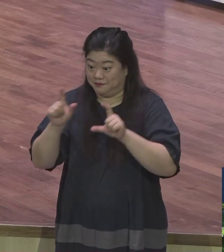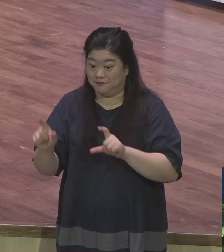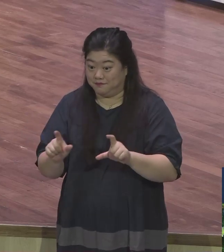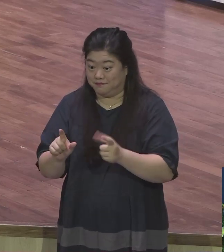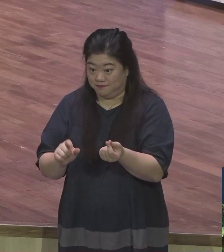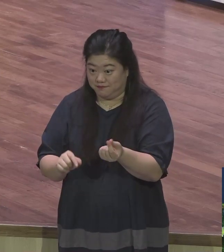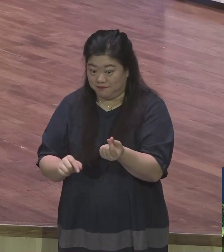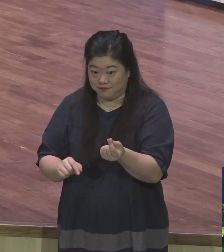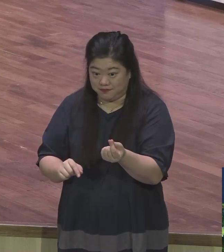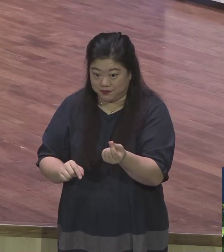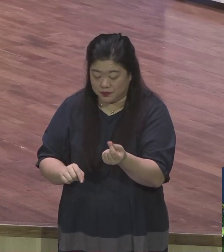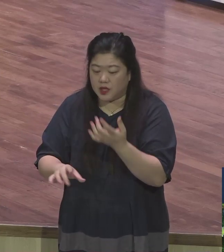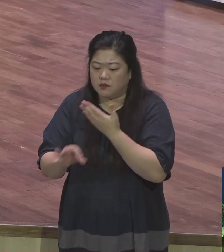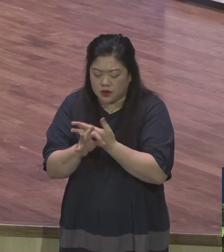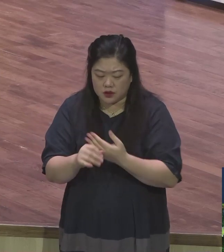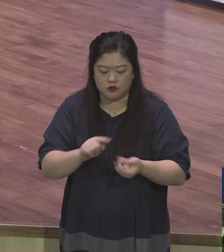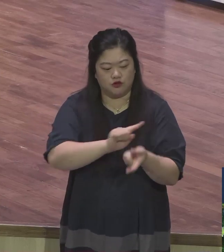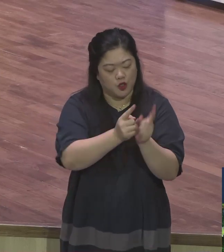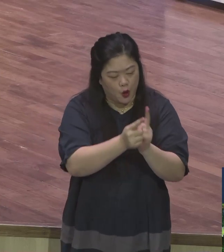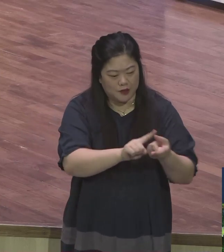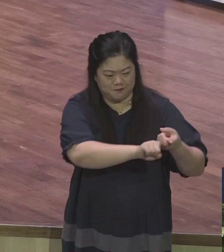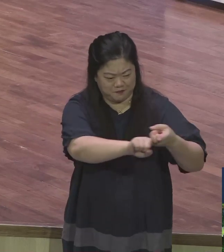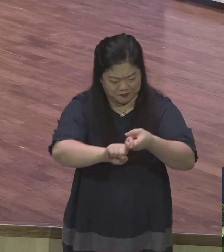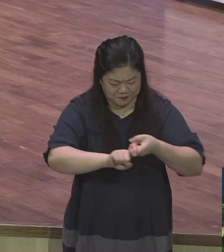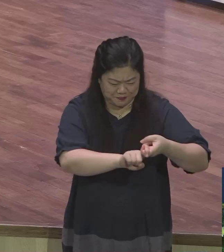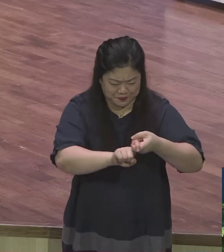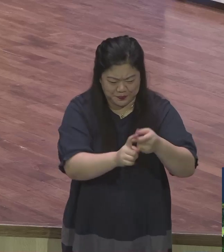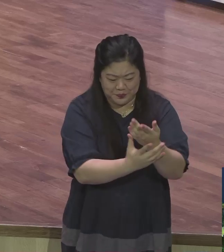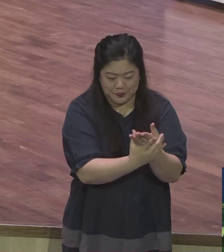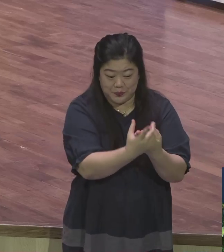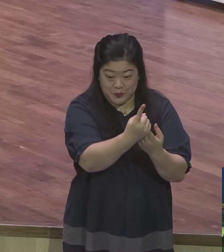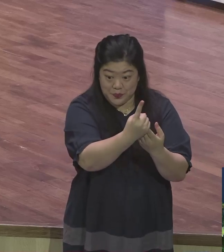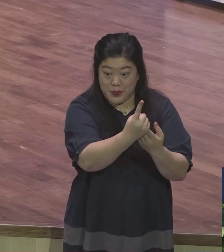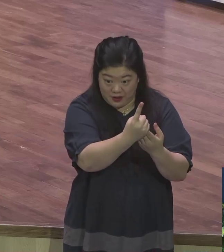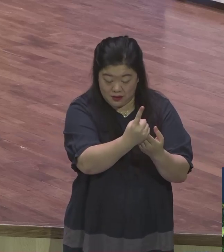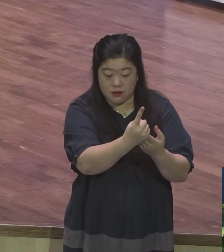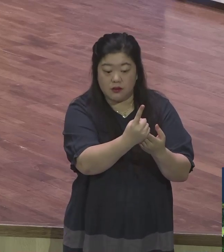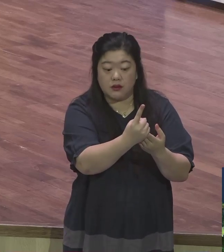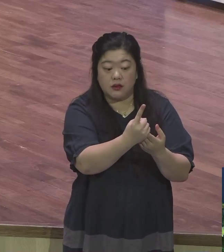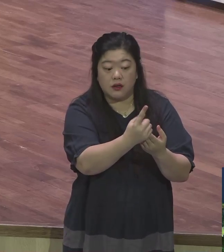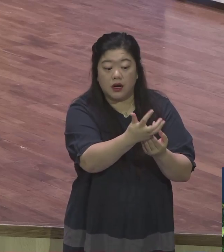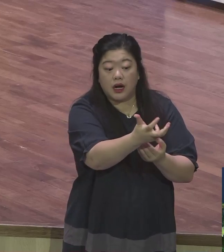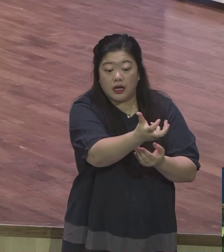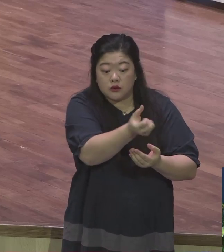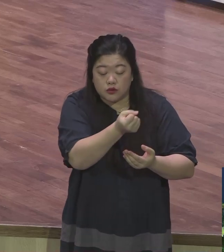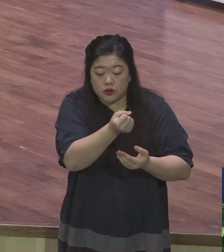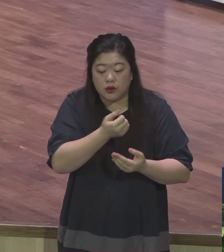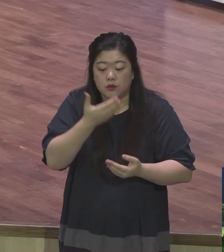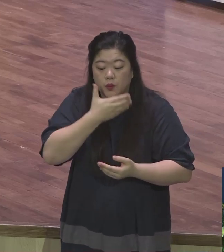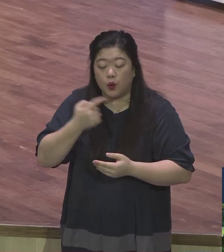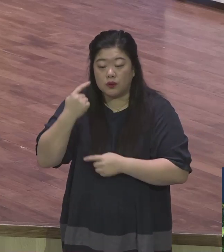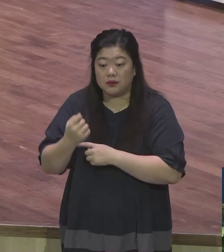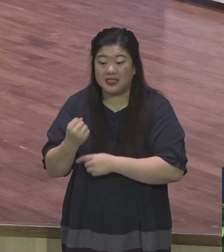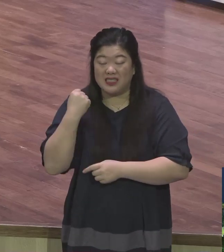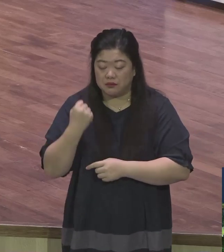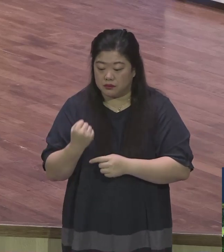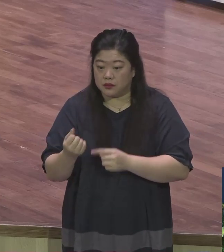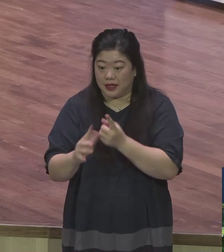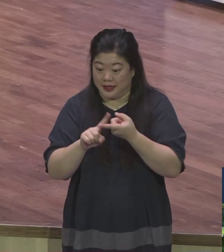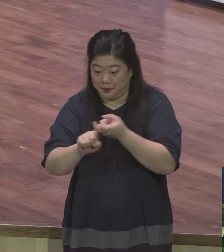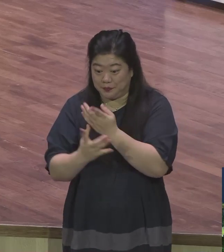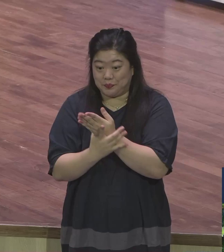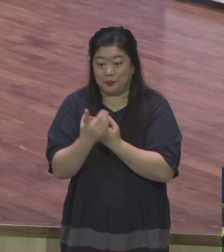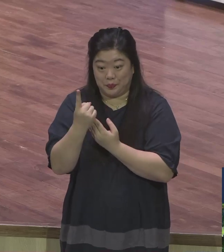이렇게 서로가 원리스 이루어서 생명의 보금을 확산시켜 나가는 것이 바로